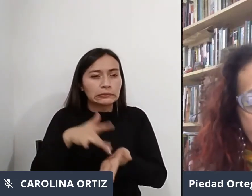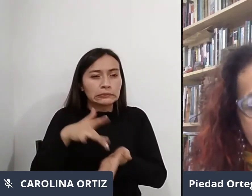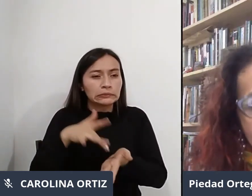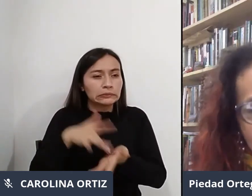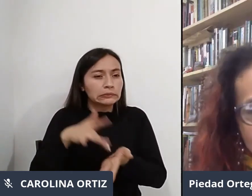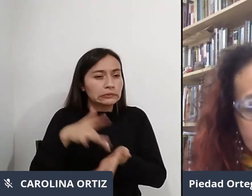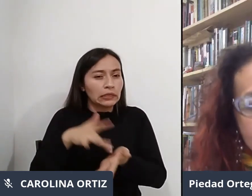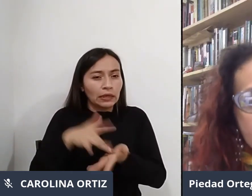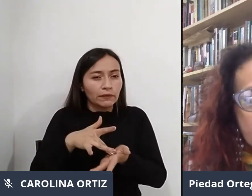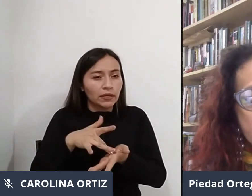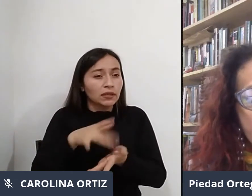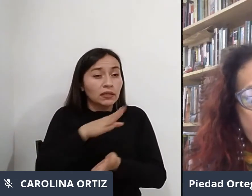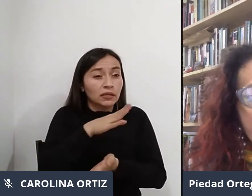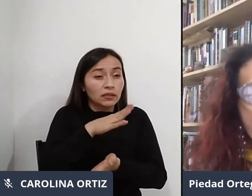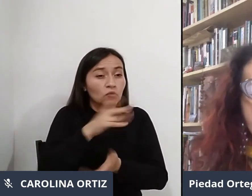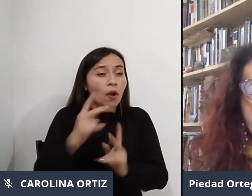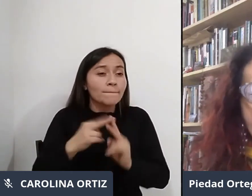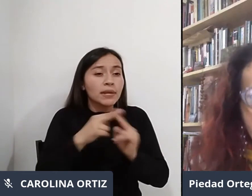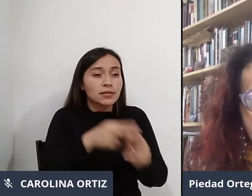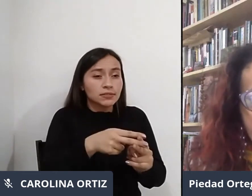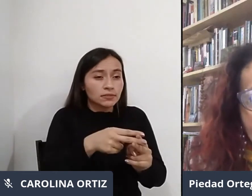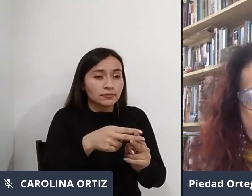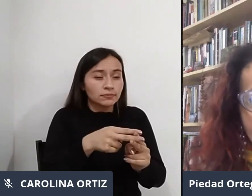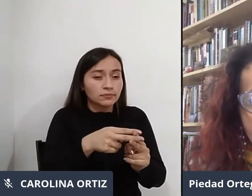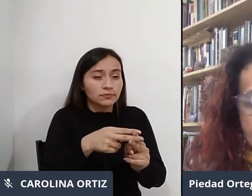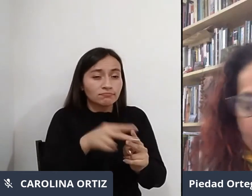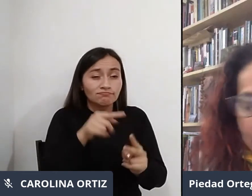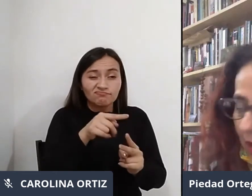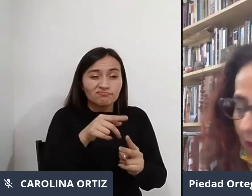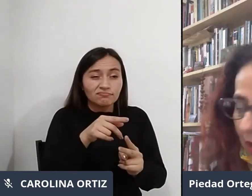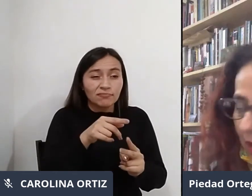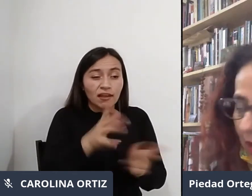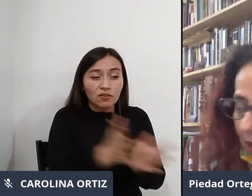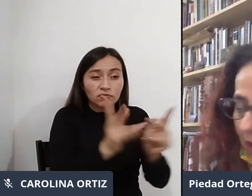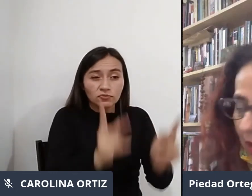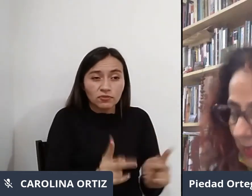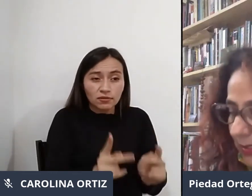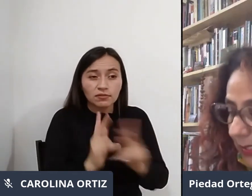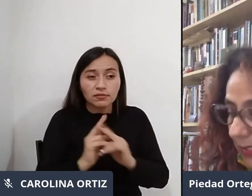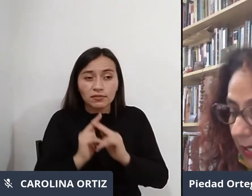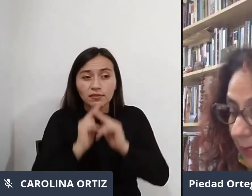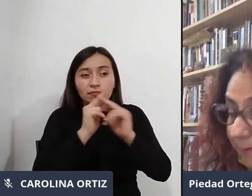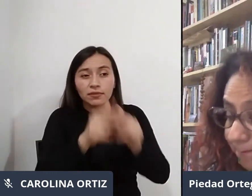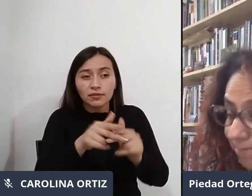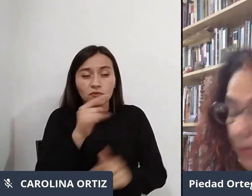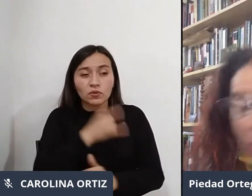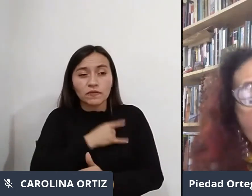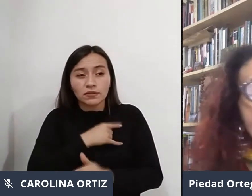de los estudiantes y el endeudamiento de las universidades públicas. Así que